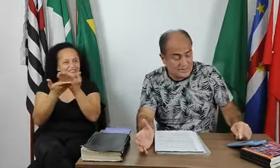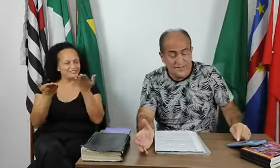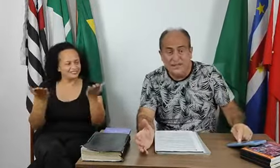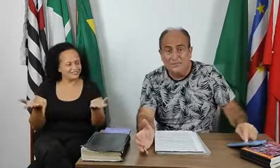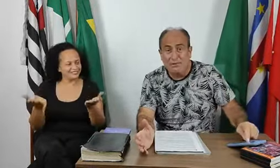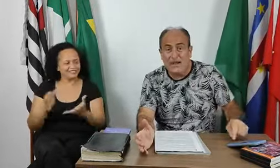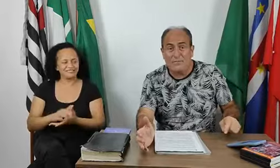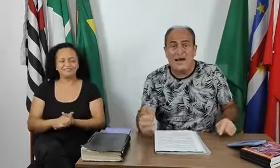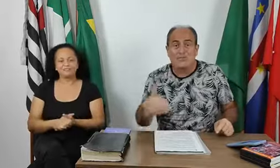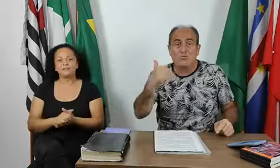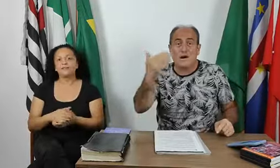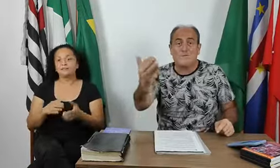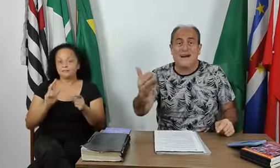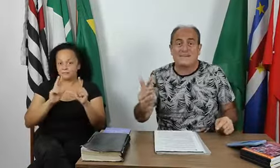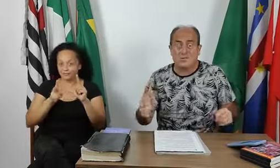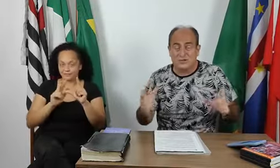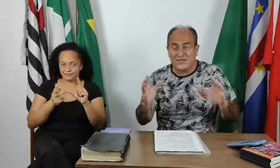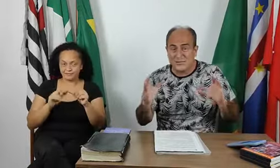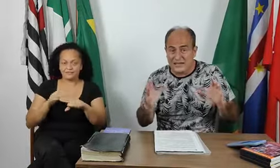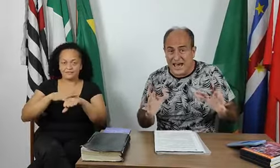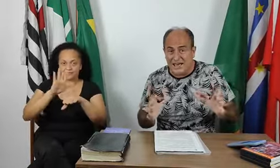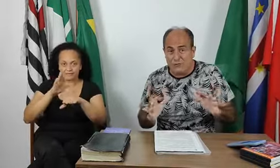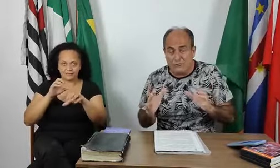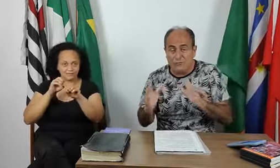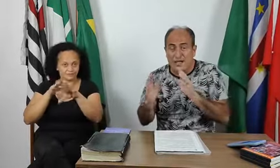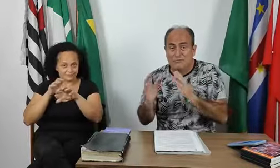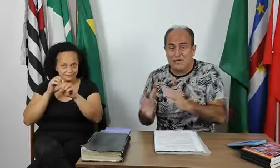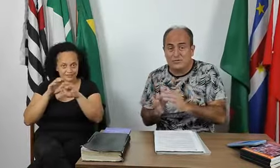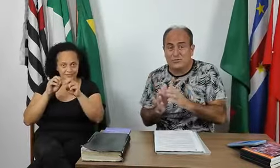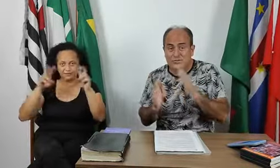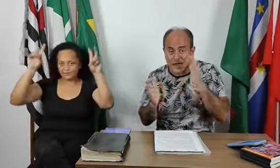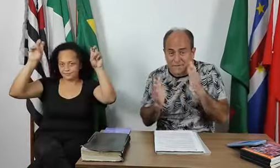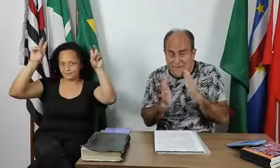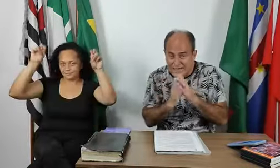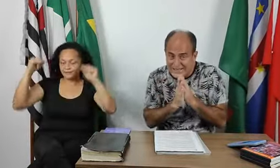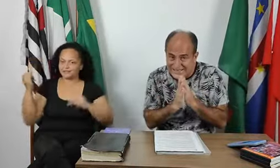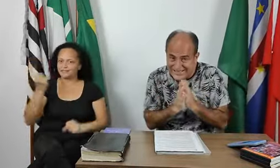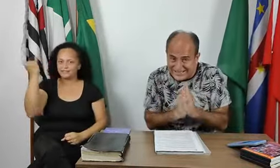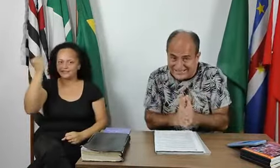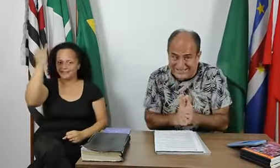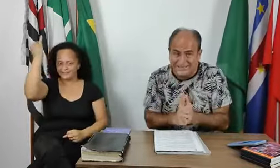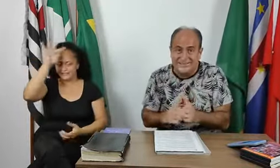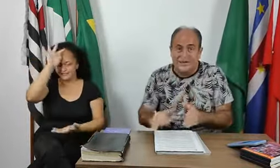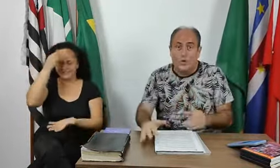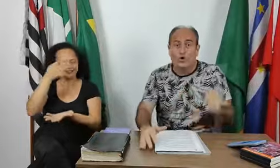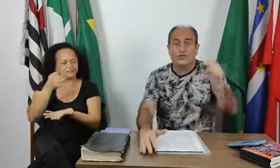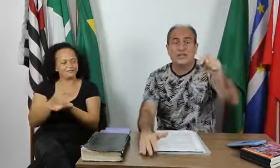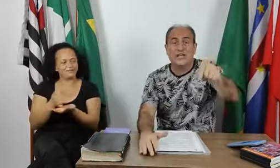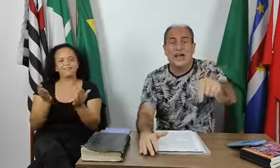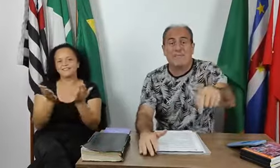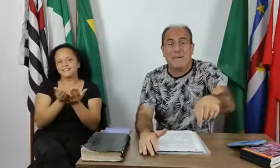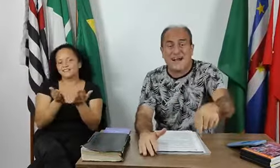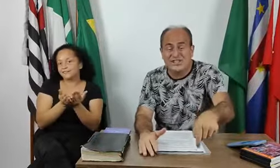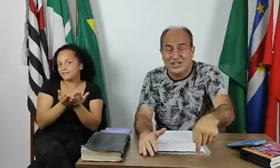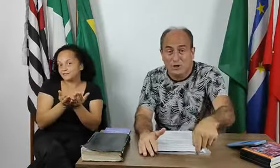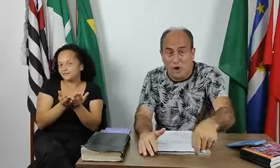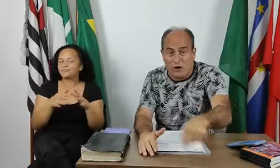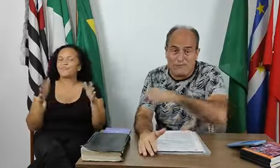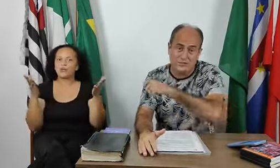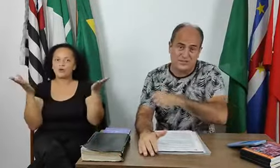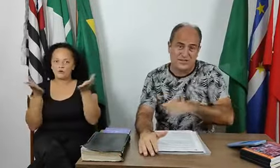irmãs, para mais uma parte do seminário Fundamentos da Fé Cristã. Hoje é a